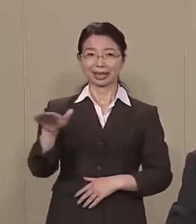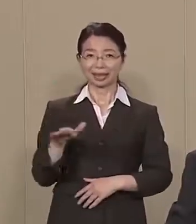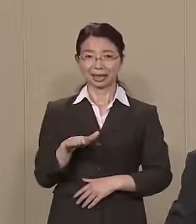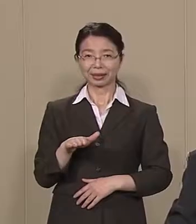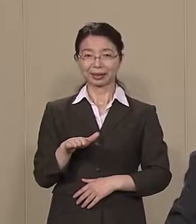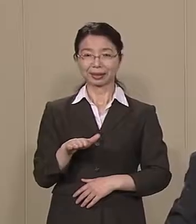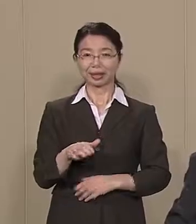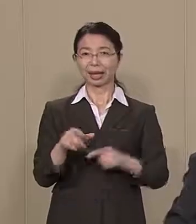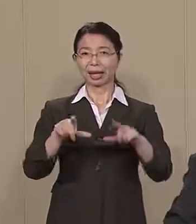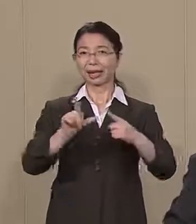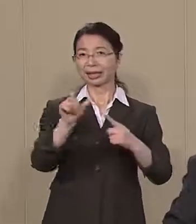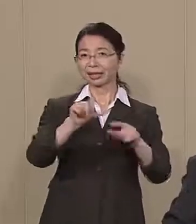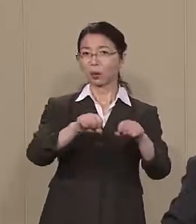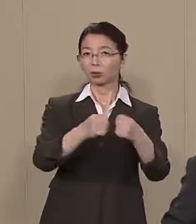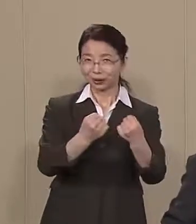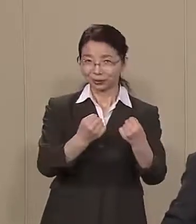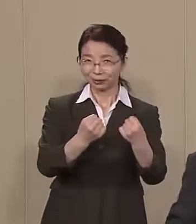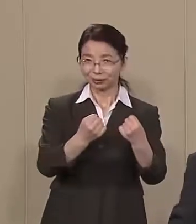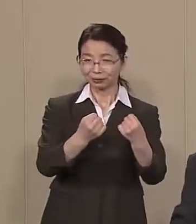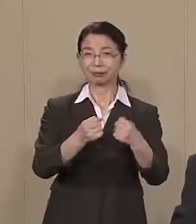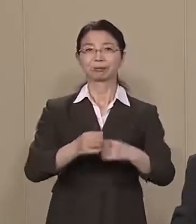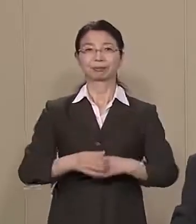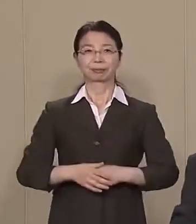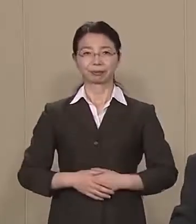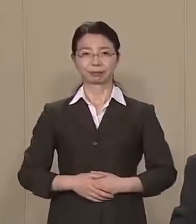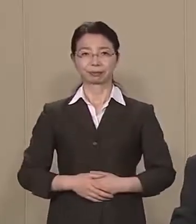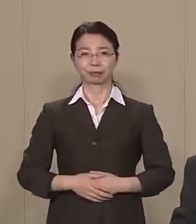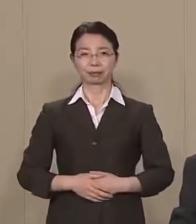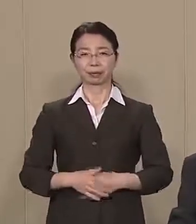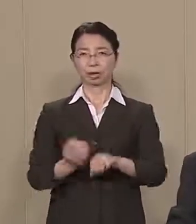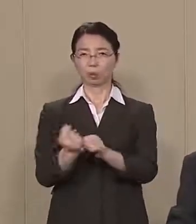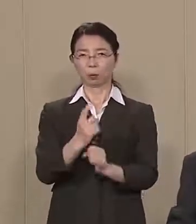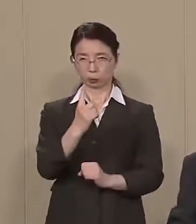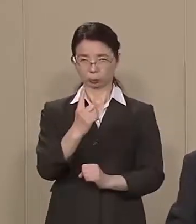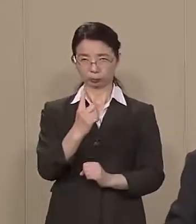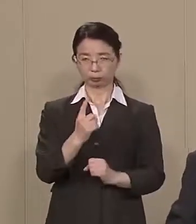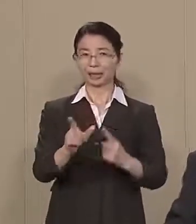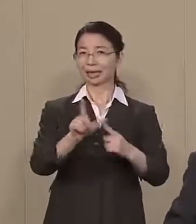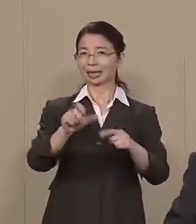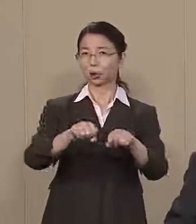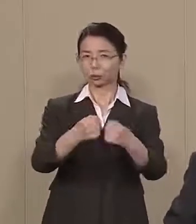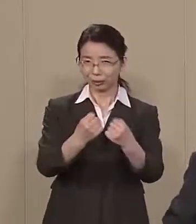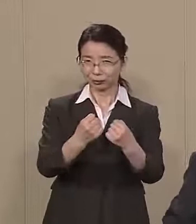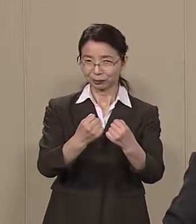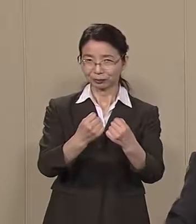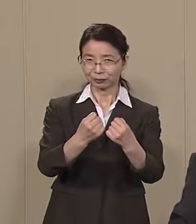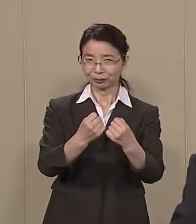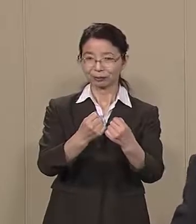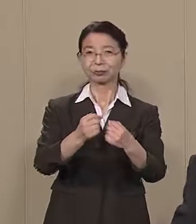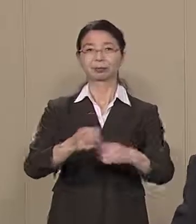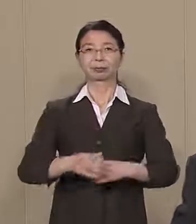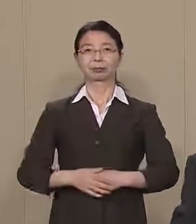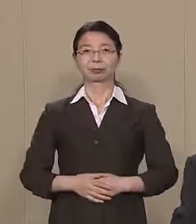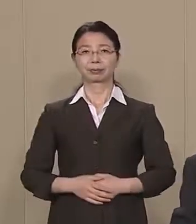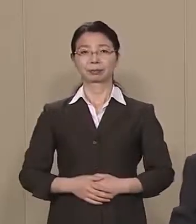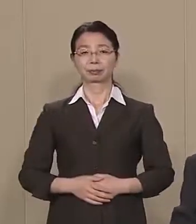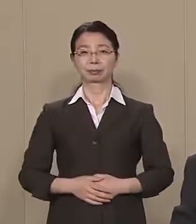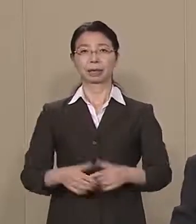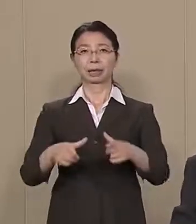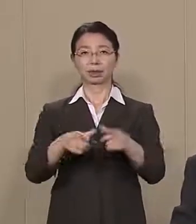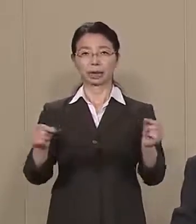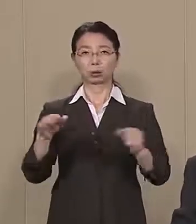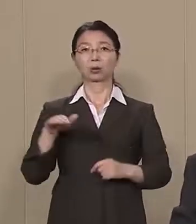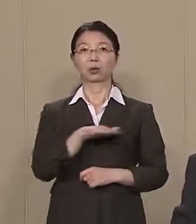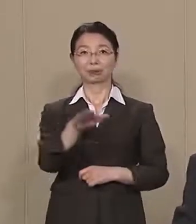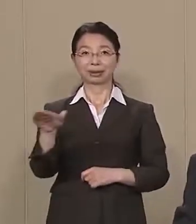nhk をとかすっもう一度 nhk お得明日全国